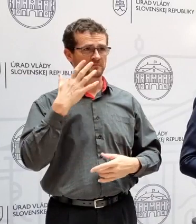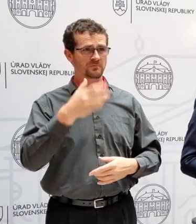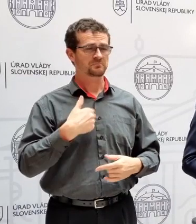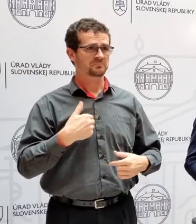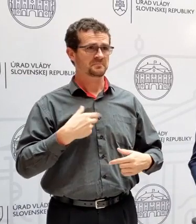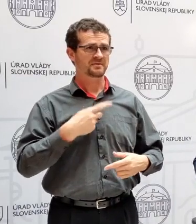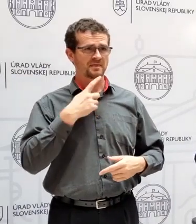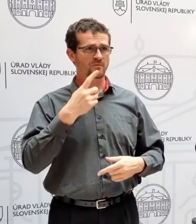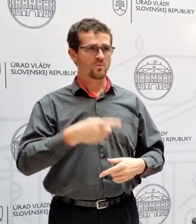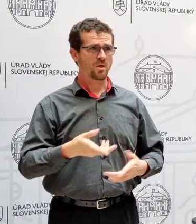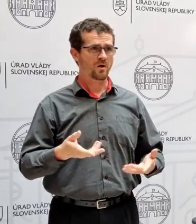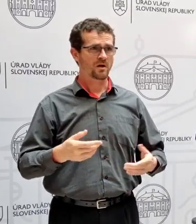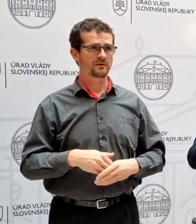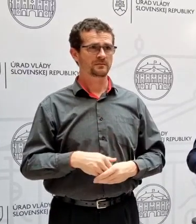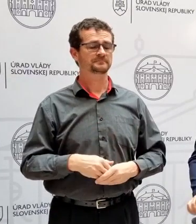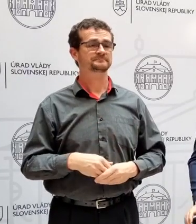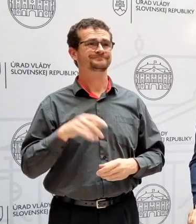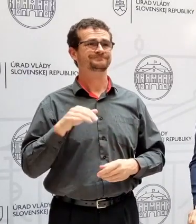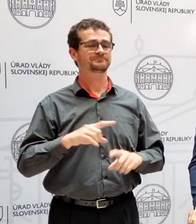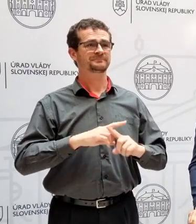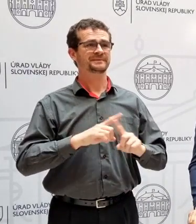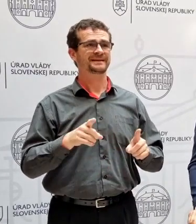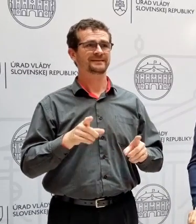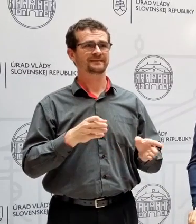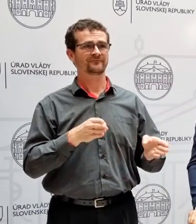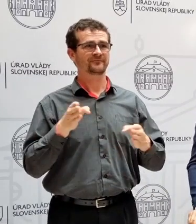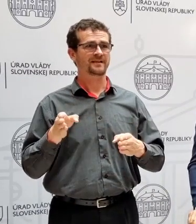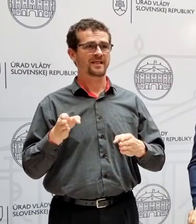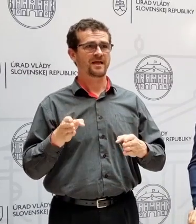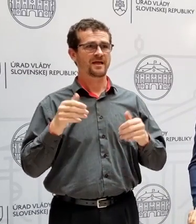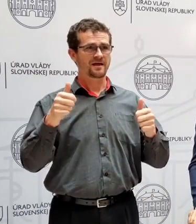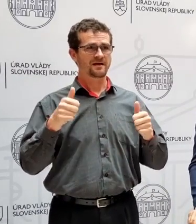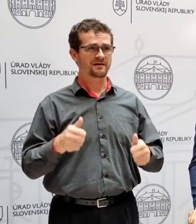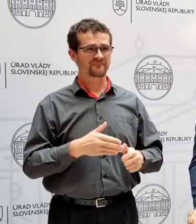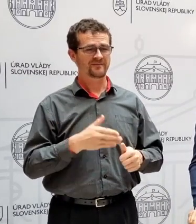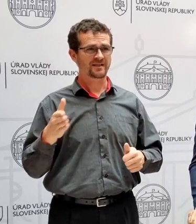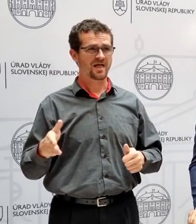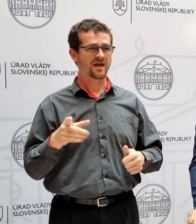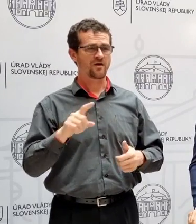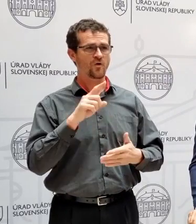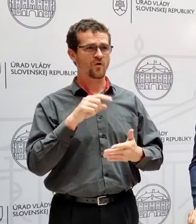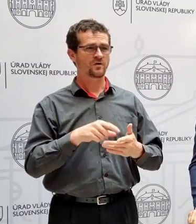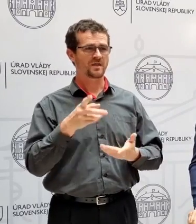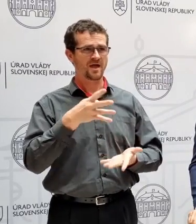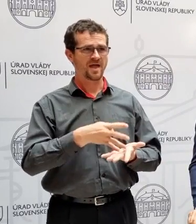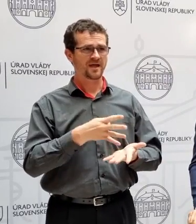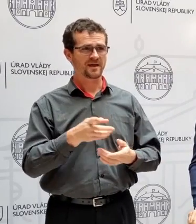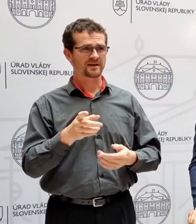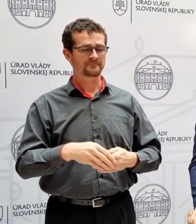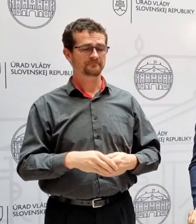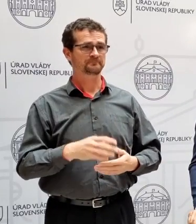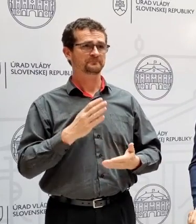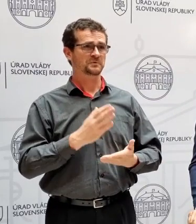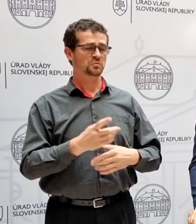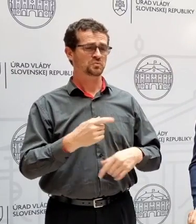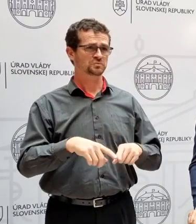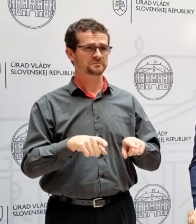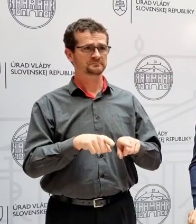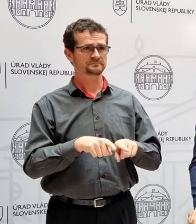není to moja úloha. Je tam iný obraz vedľa mňa už zavesený a je to otázka na Eda Hegera. Áno, a máte to už ale teda v